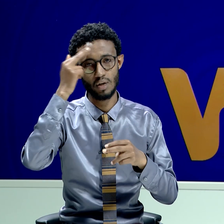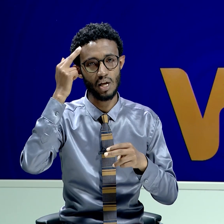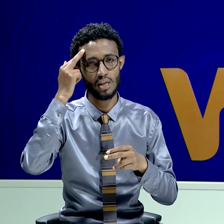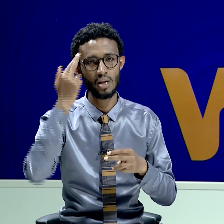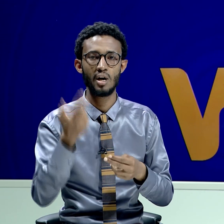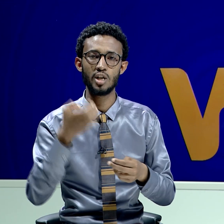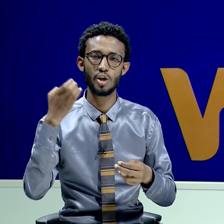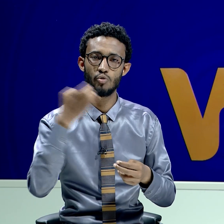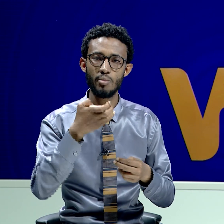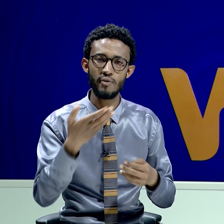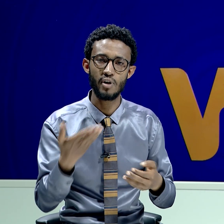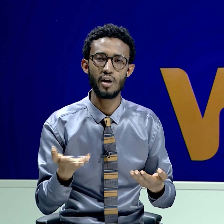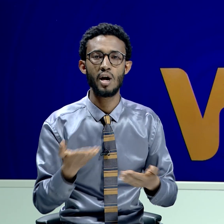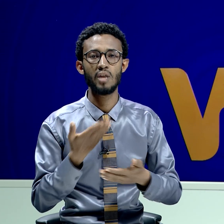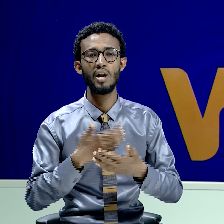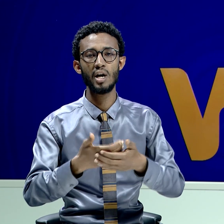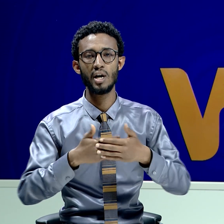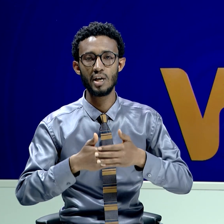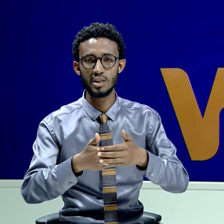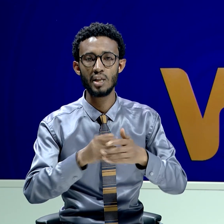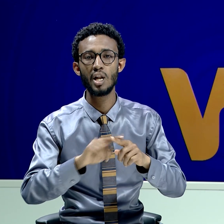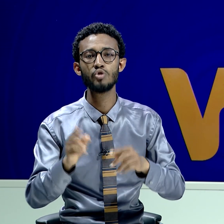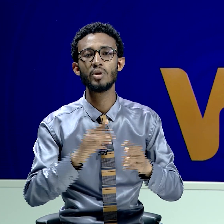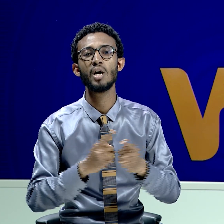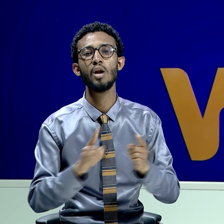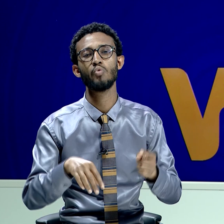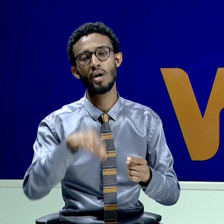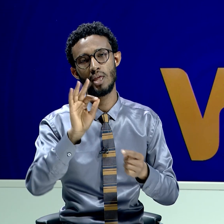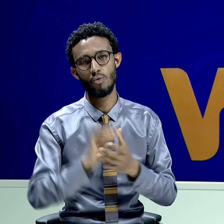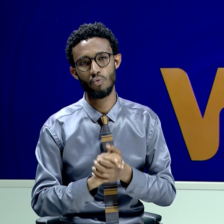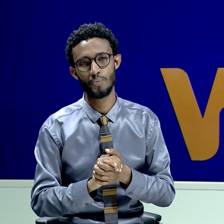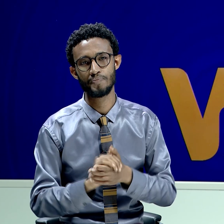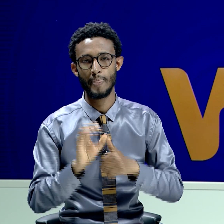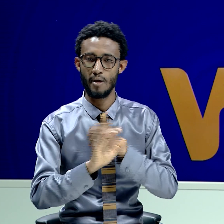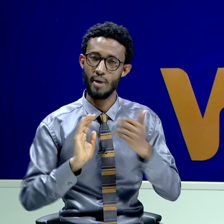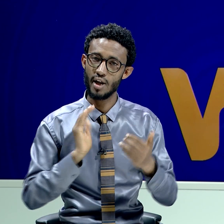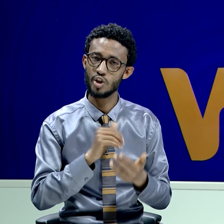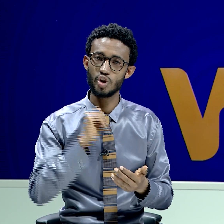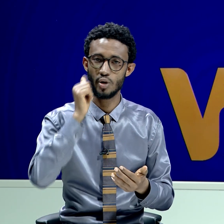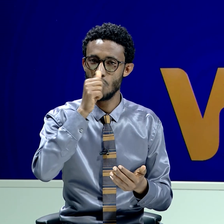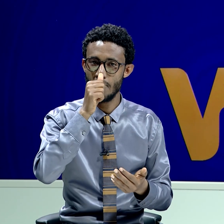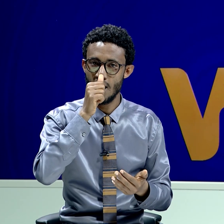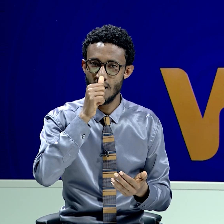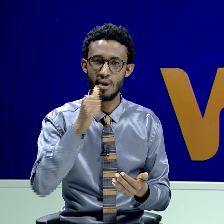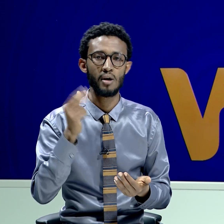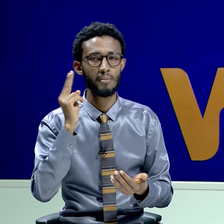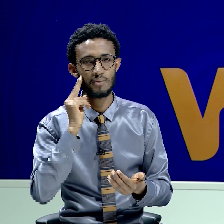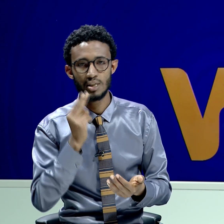ምክንያት አስገድዶ መድፈር ተበለገ ረገዝና ተለዩት ተገለጡ ወጋኛሉ። ባገራችን ኢትዮጵያ